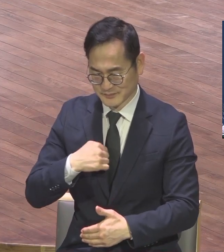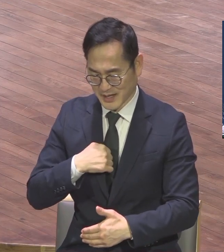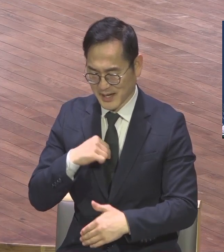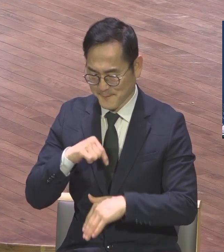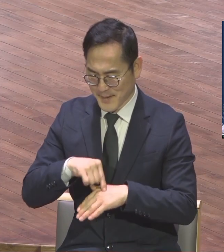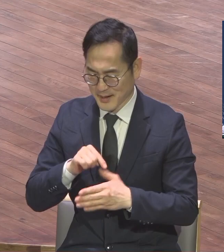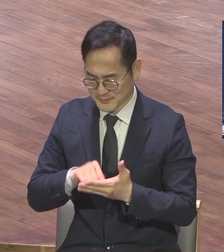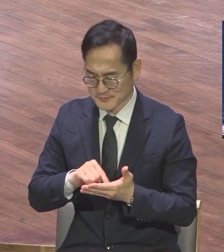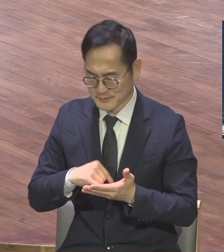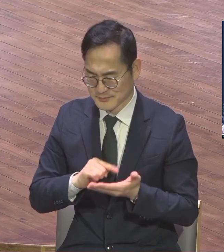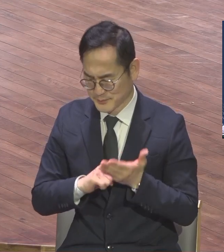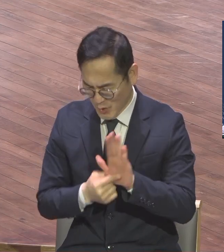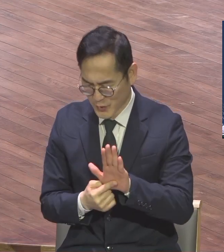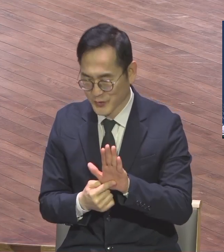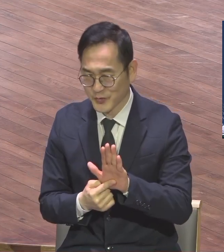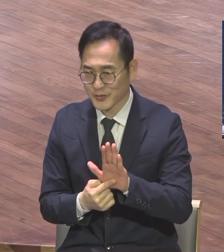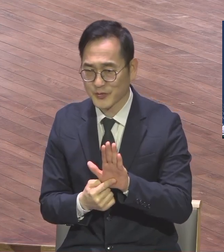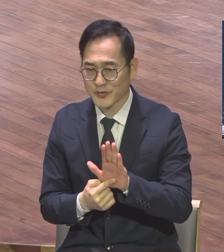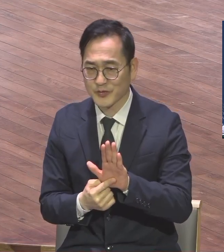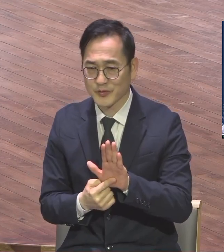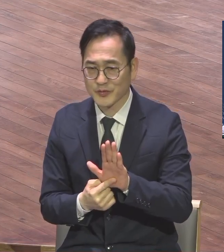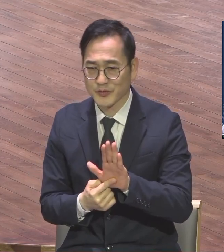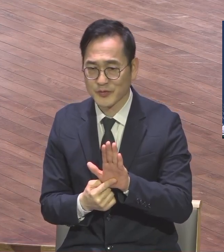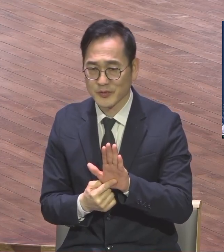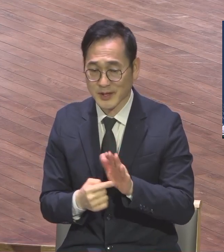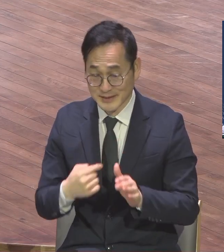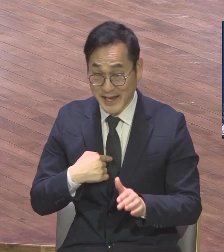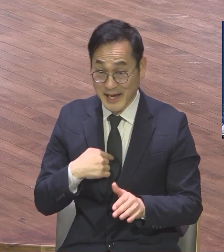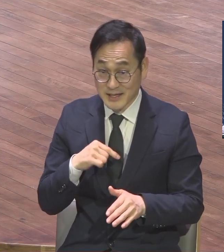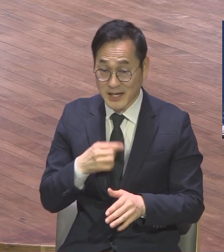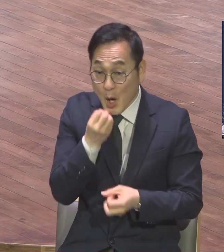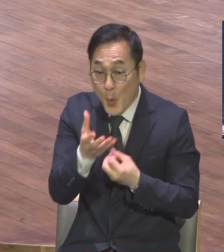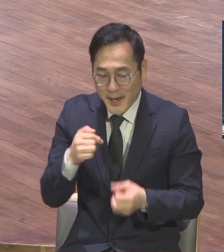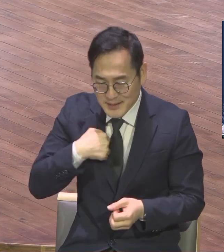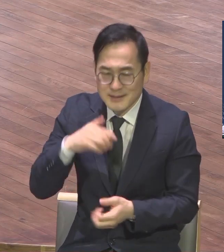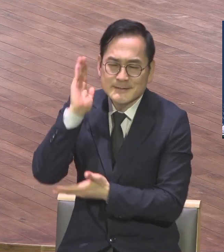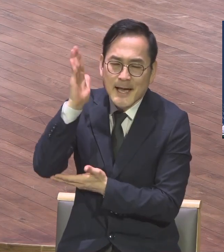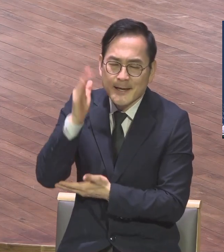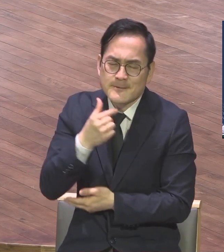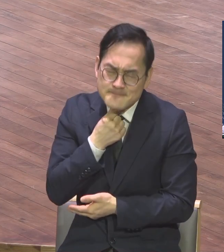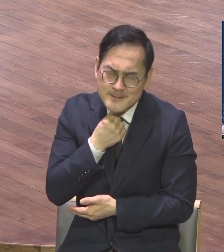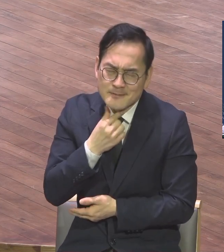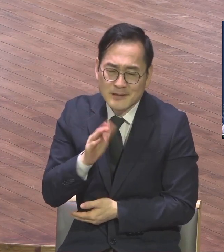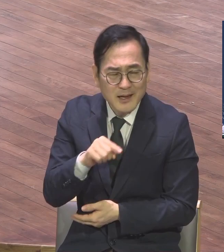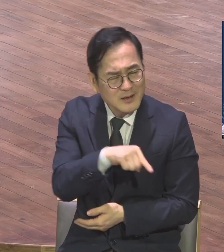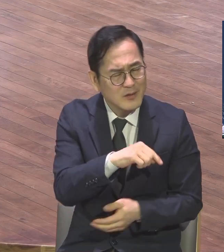수 있도록 애원교회가 나를 좀 초청해 주면 좋겠다.